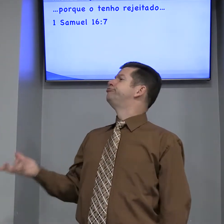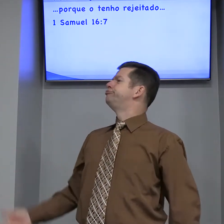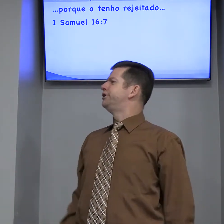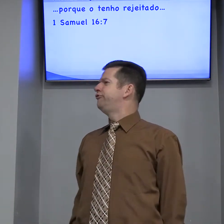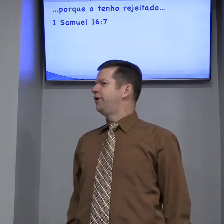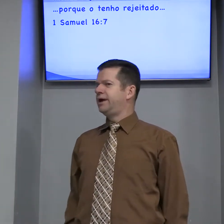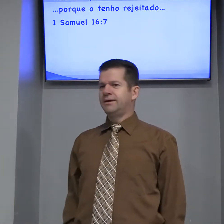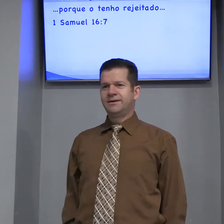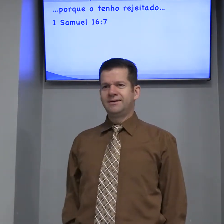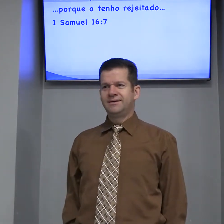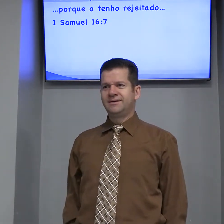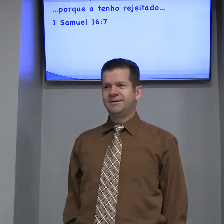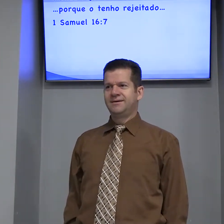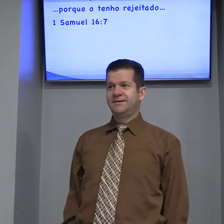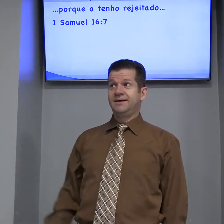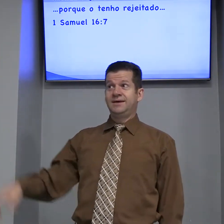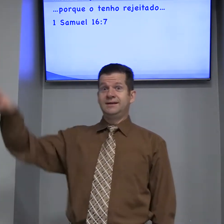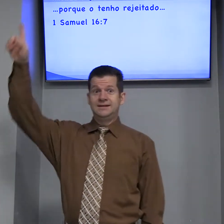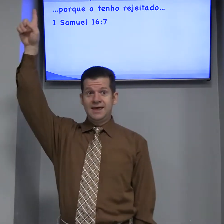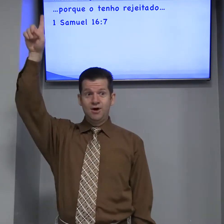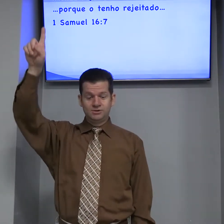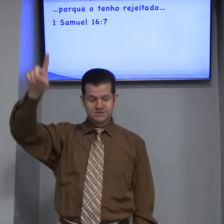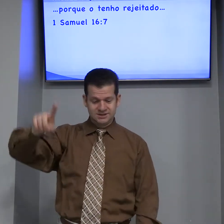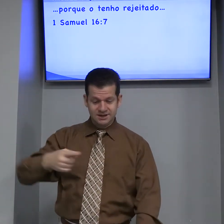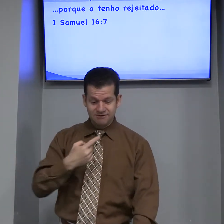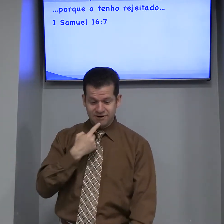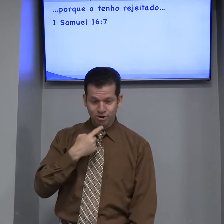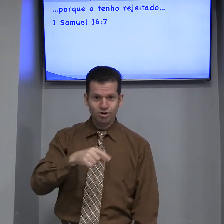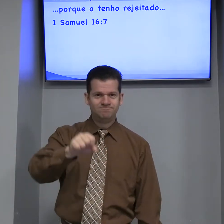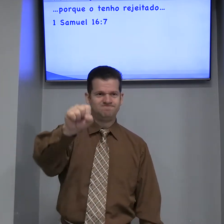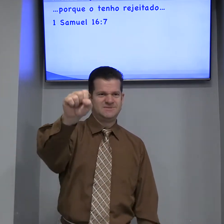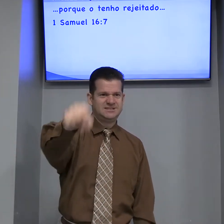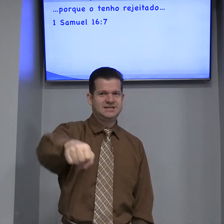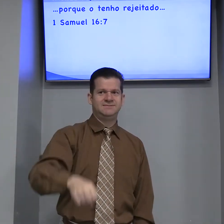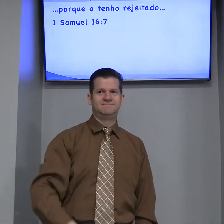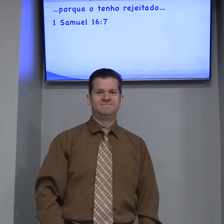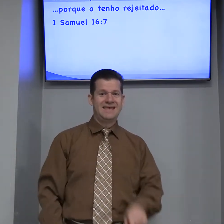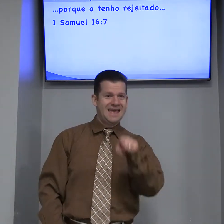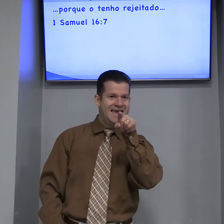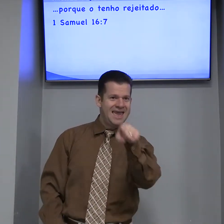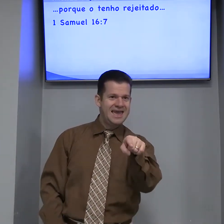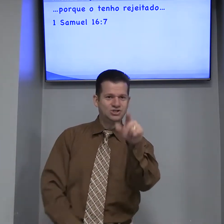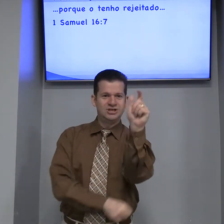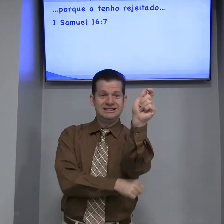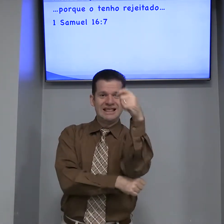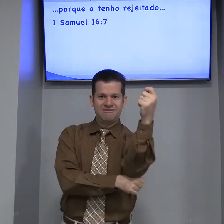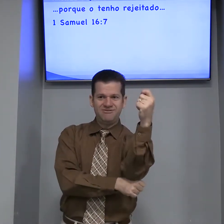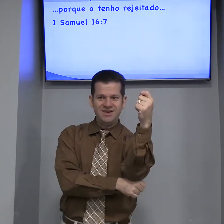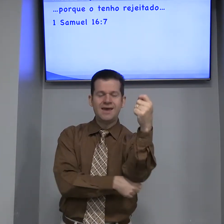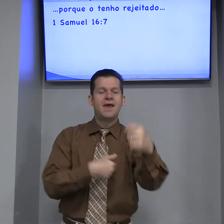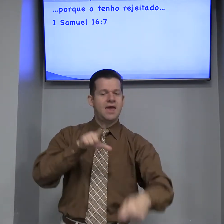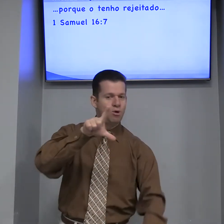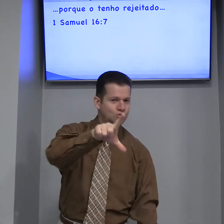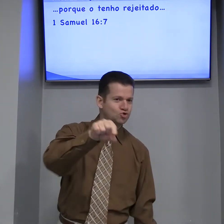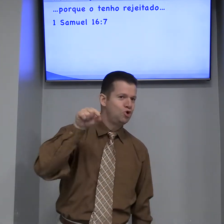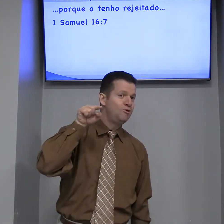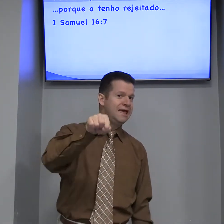O que foi? E Deus falou sim. Este Davi, eu escolho